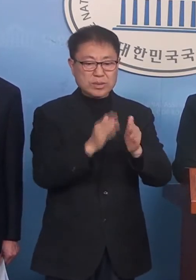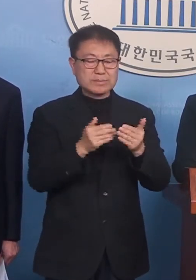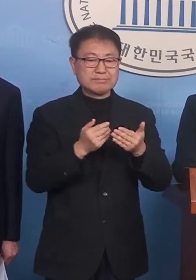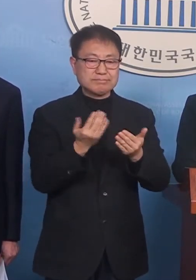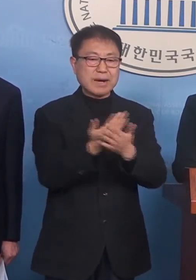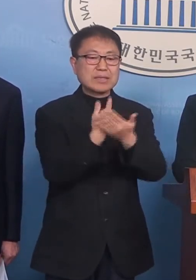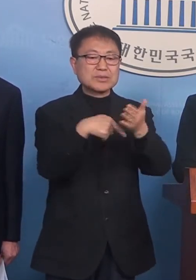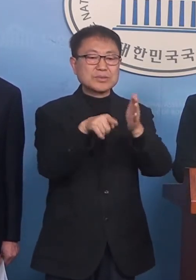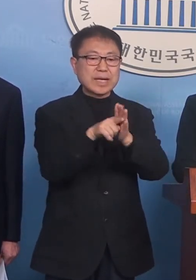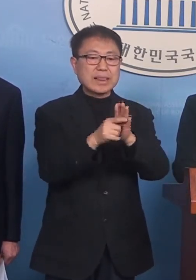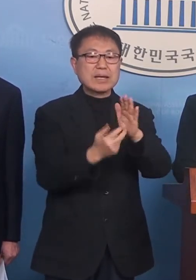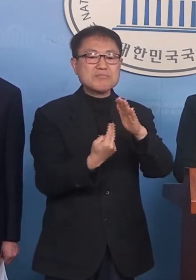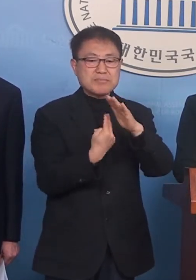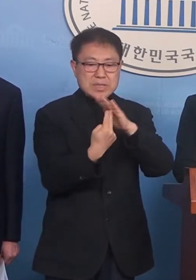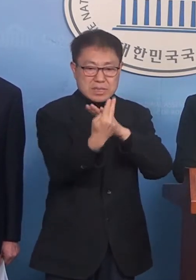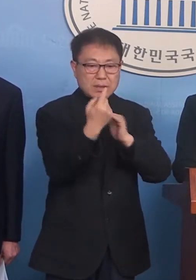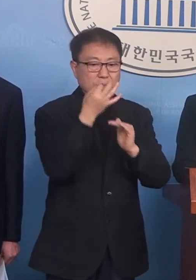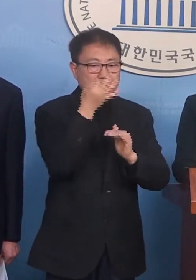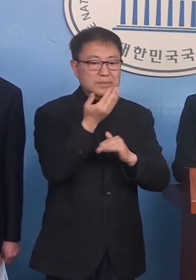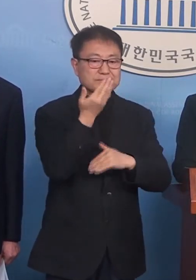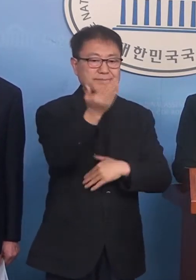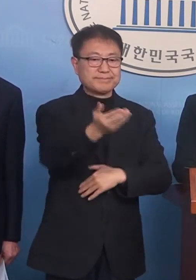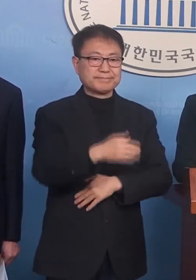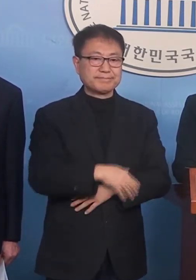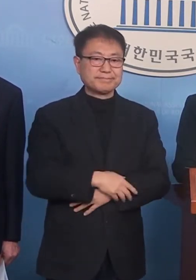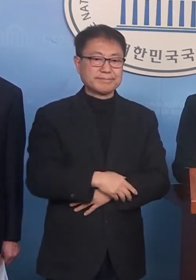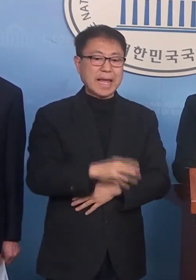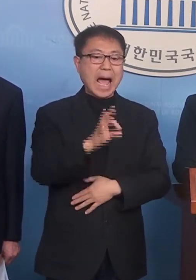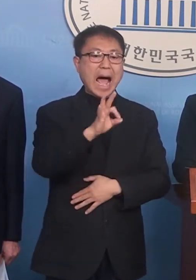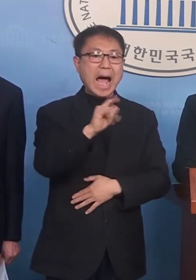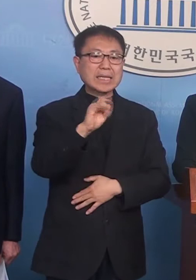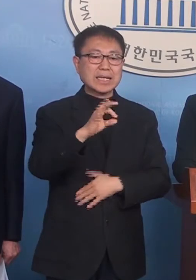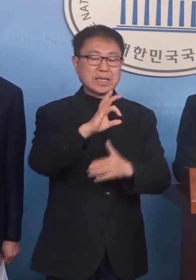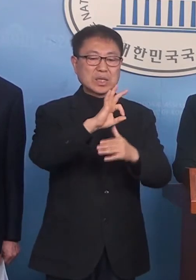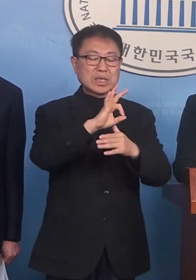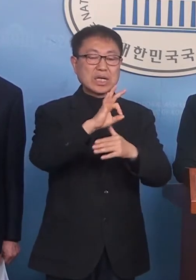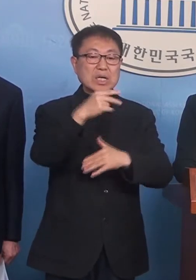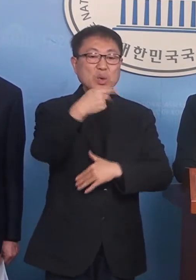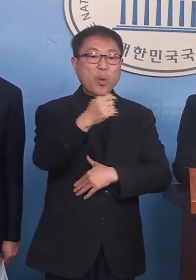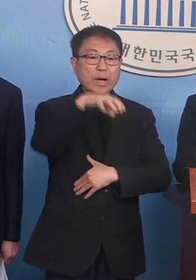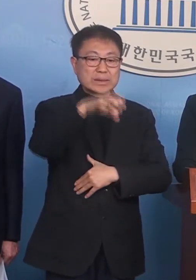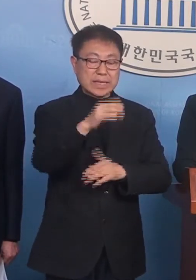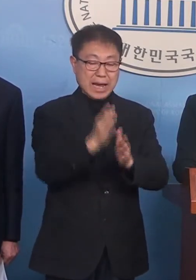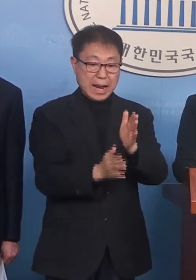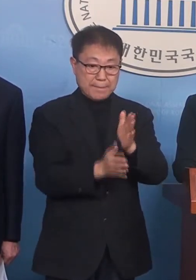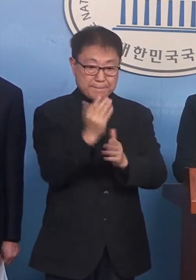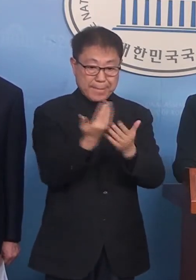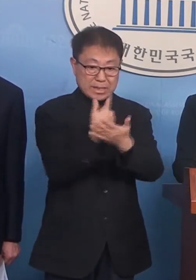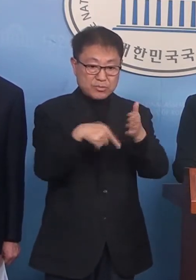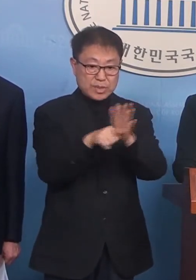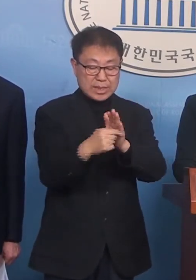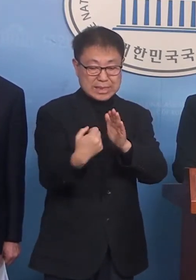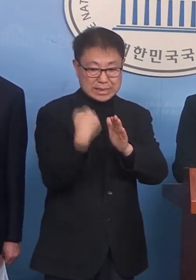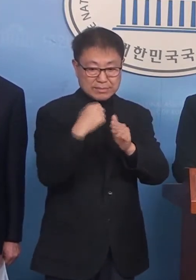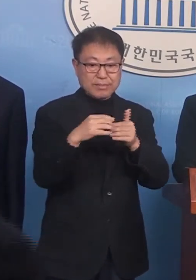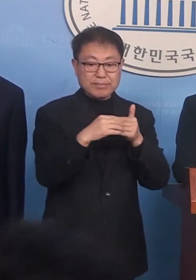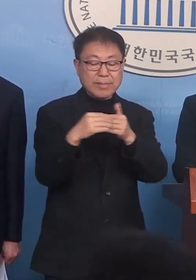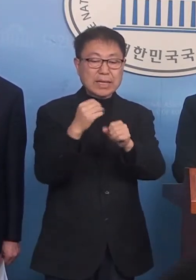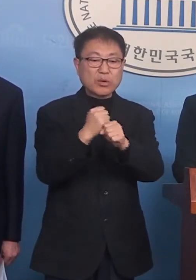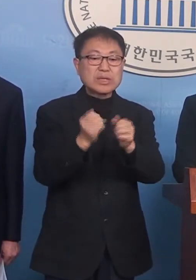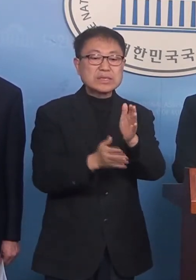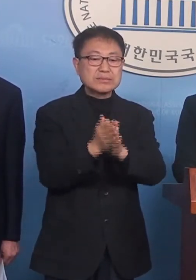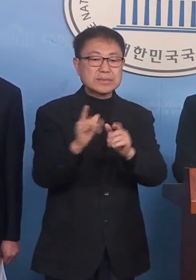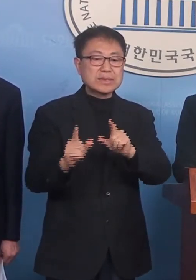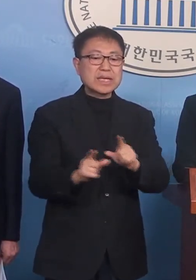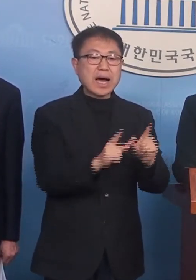성장을 이루는 비전을 제시하겠습니다. 안양 동안을이 다시 도약할 수 있도록 성장 동력을 만들어내고